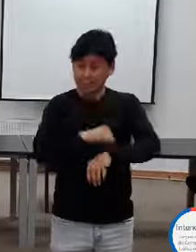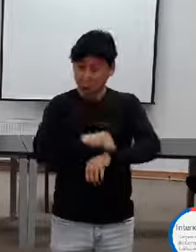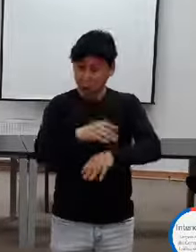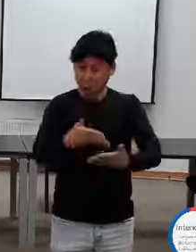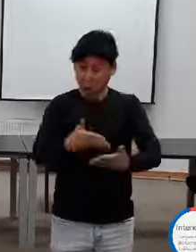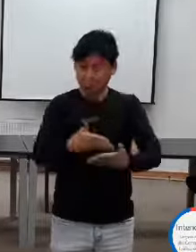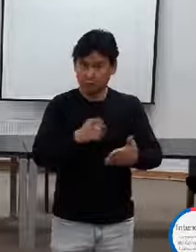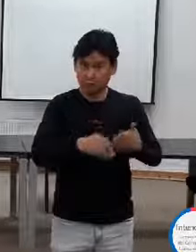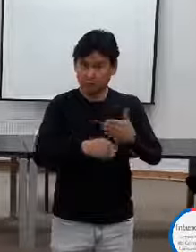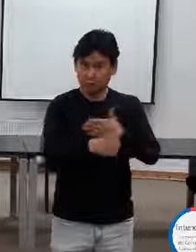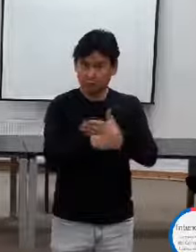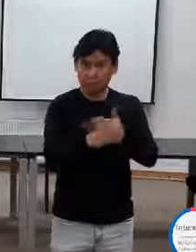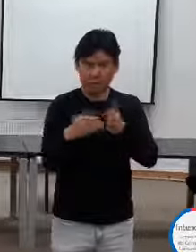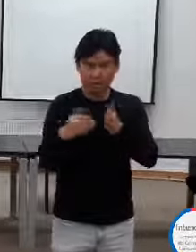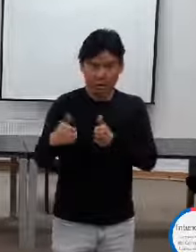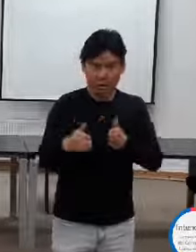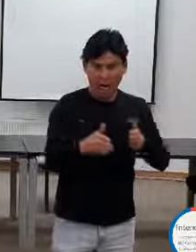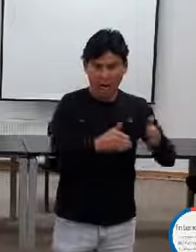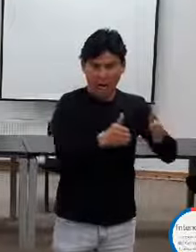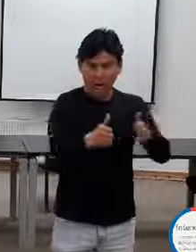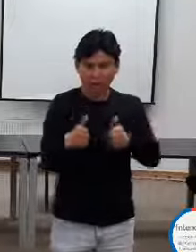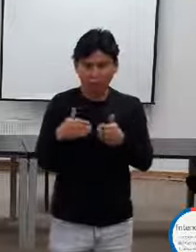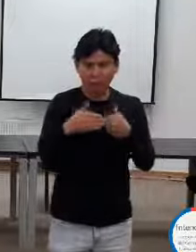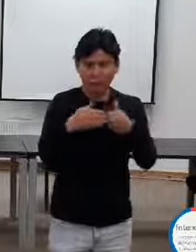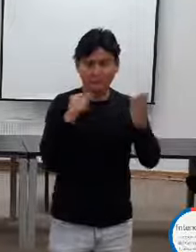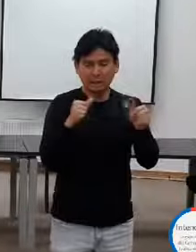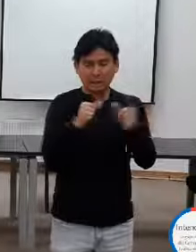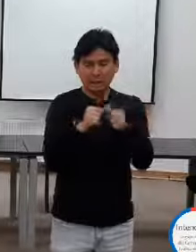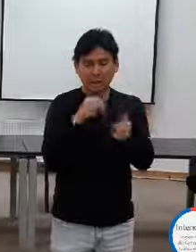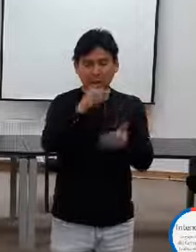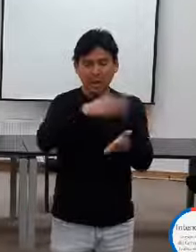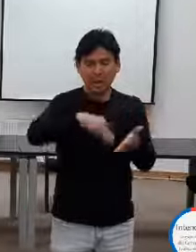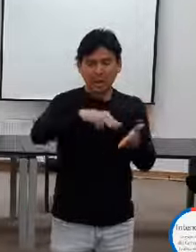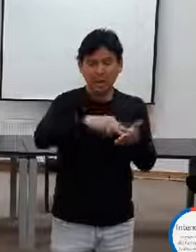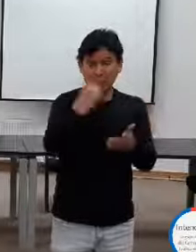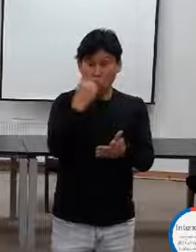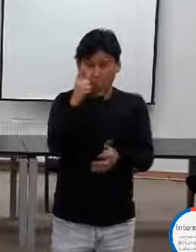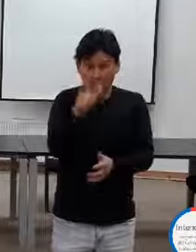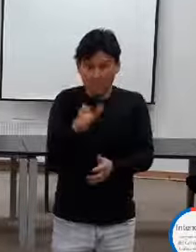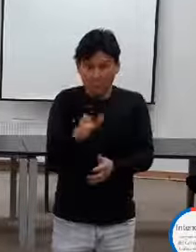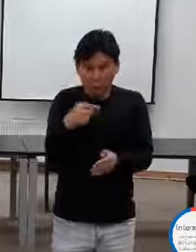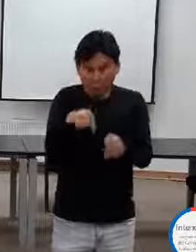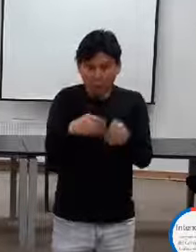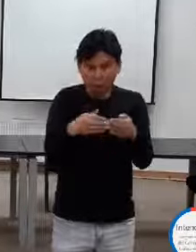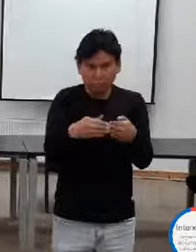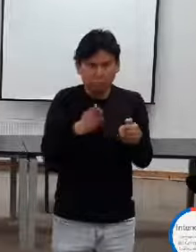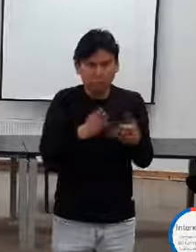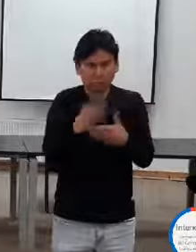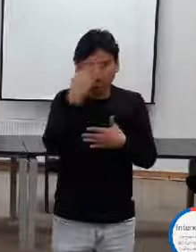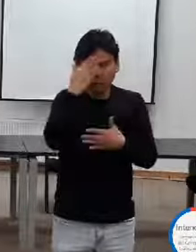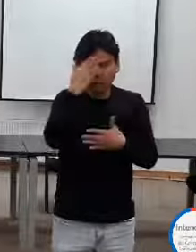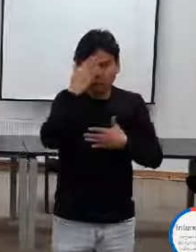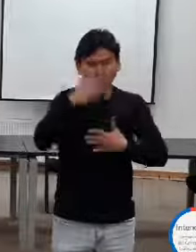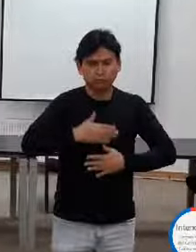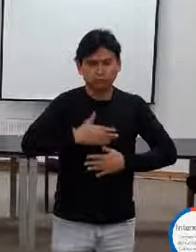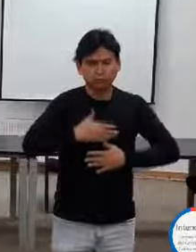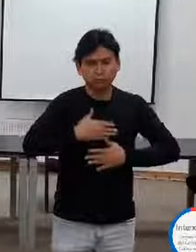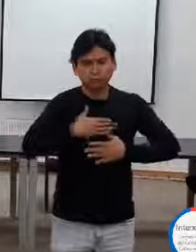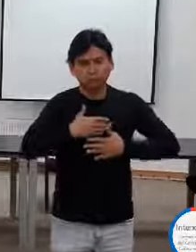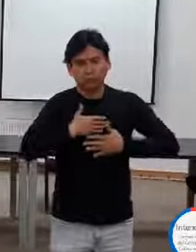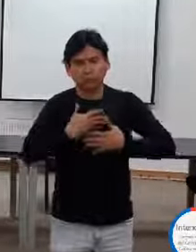al ingresar por los canales y cerca de Melinca, uno de los tripulantes al comenzar con sintomatología